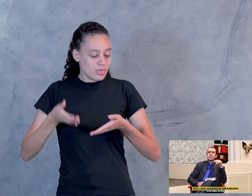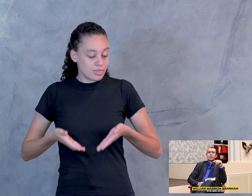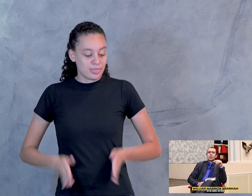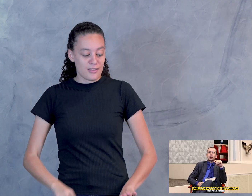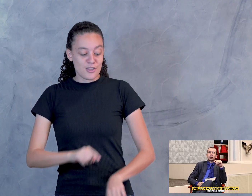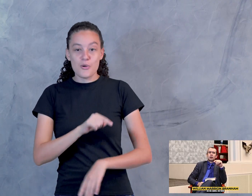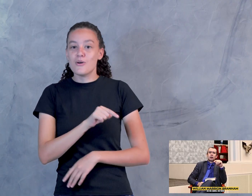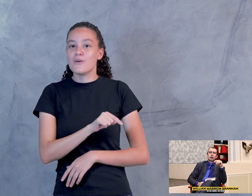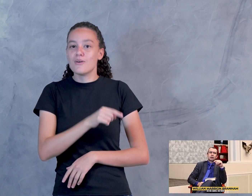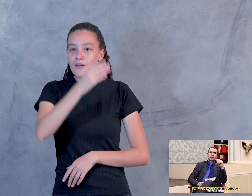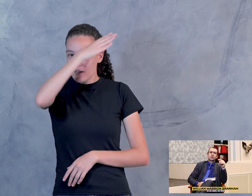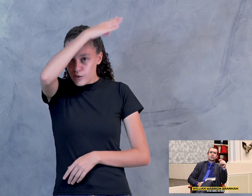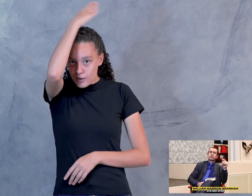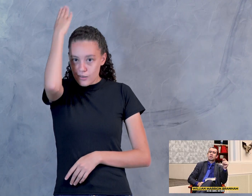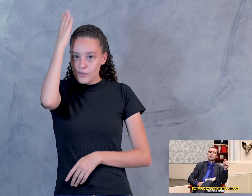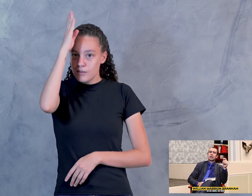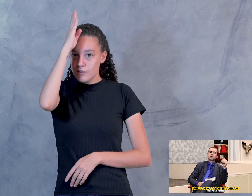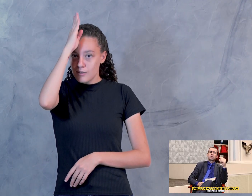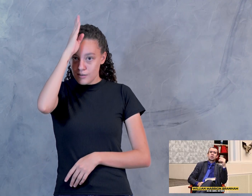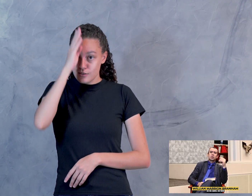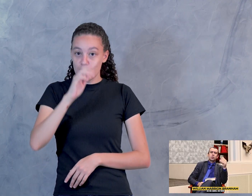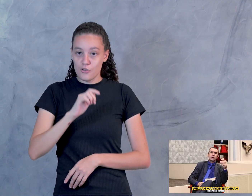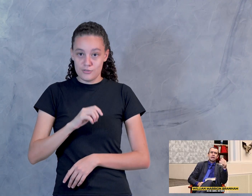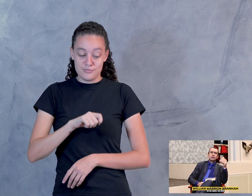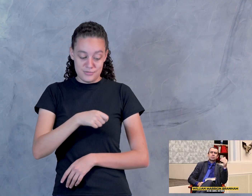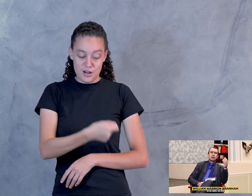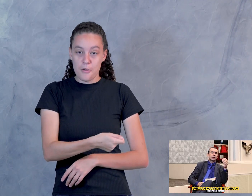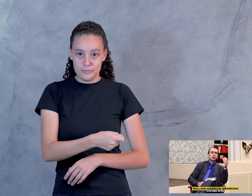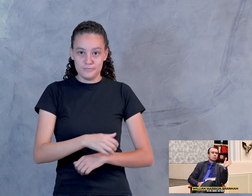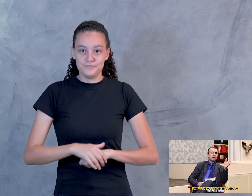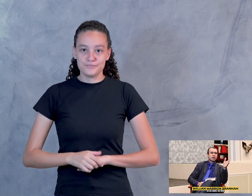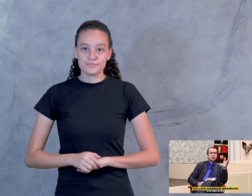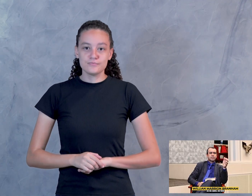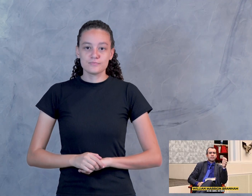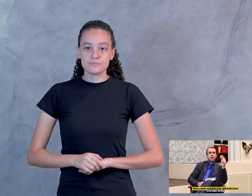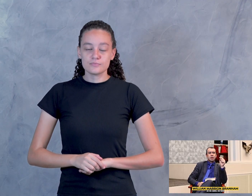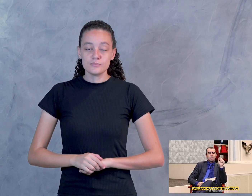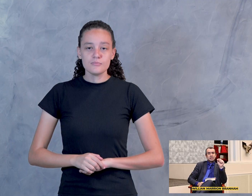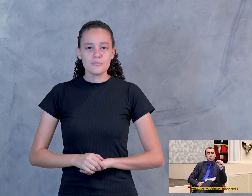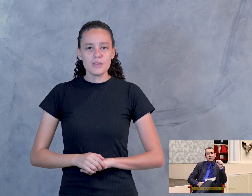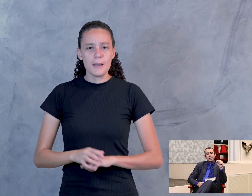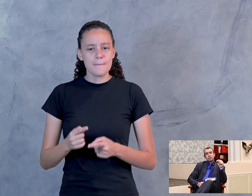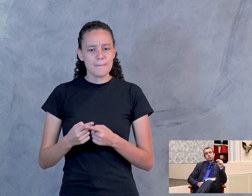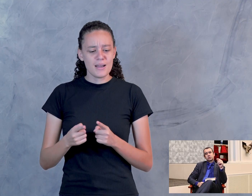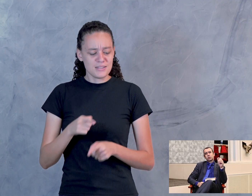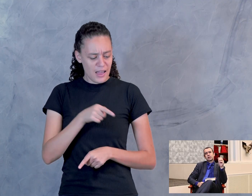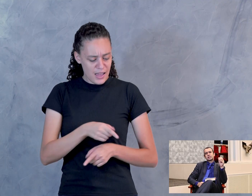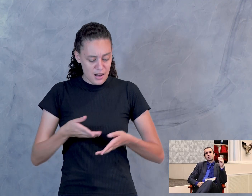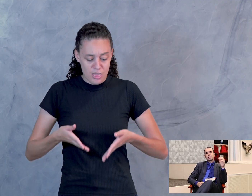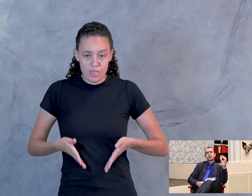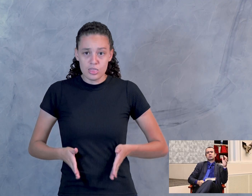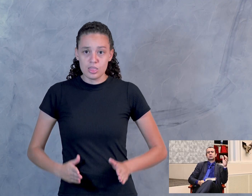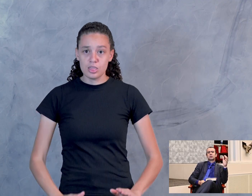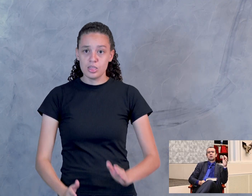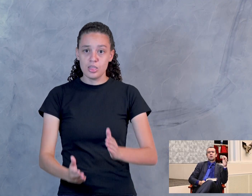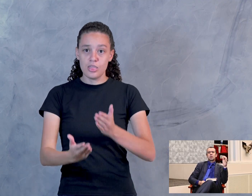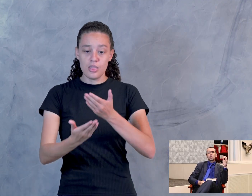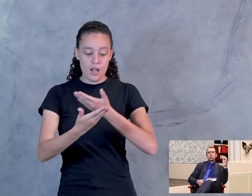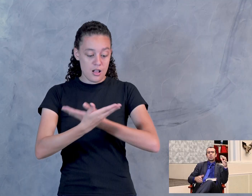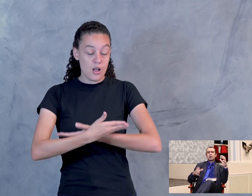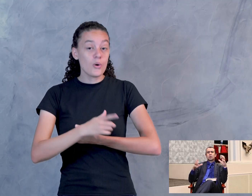menino, a quem foi chamado William Marion Branham. Mas na manhã do seu